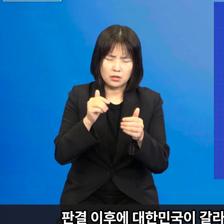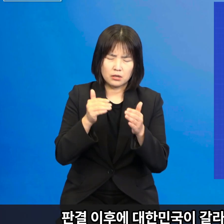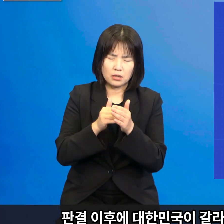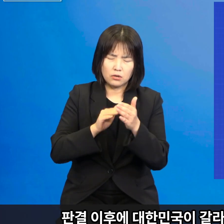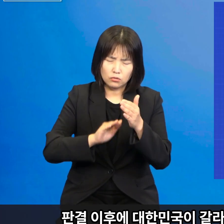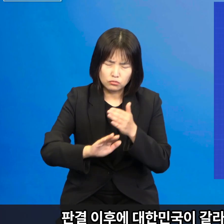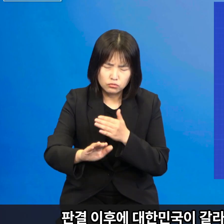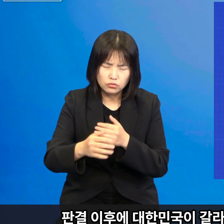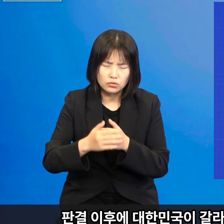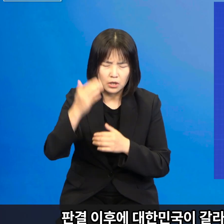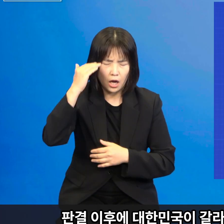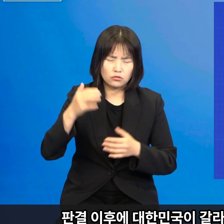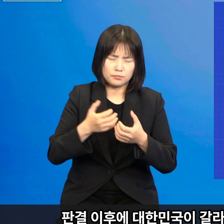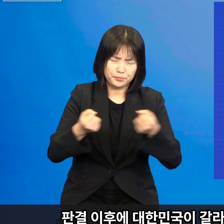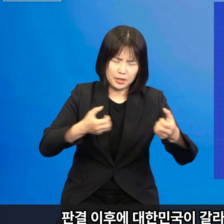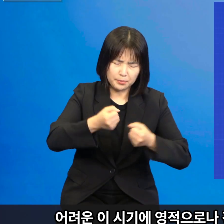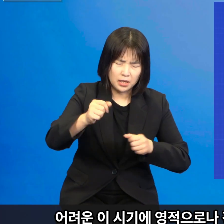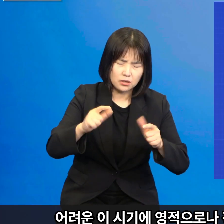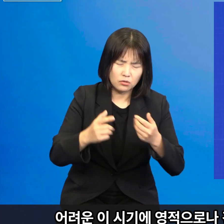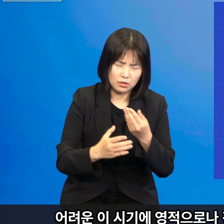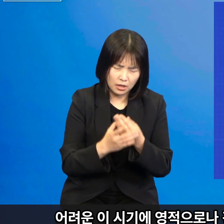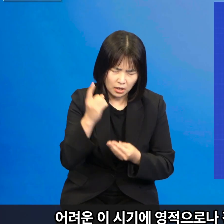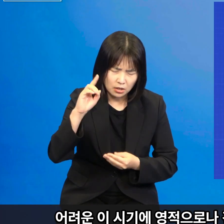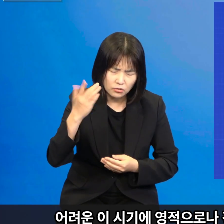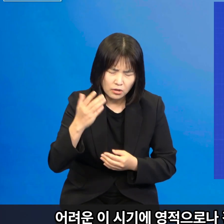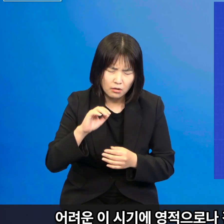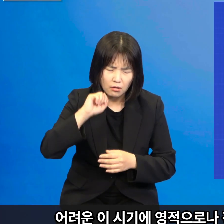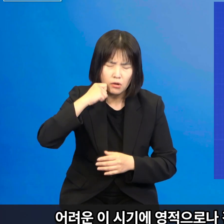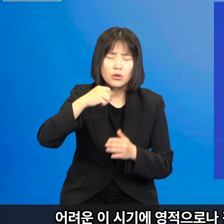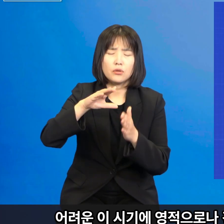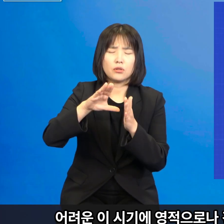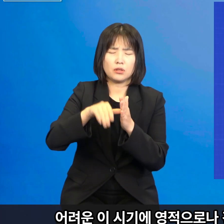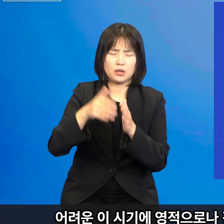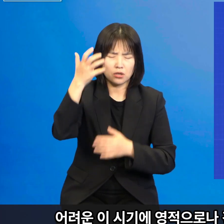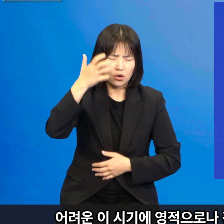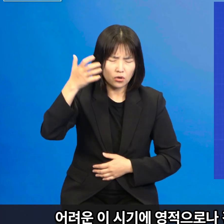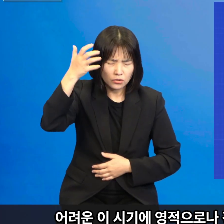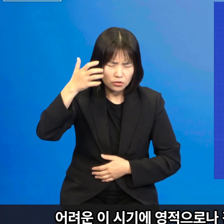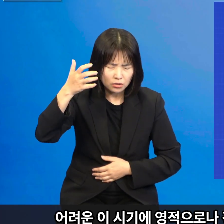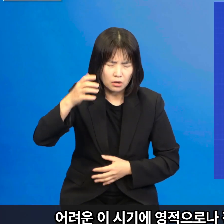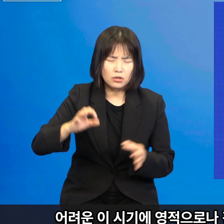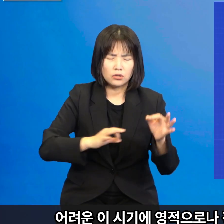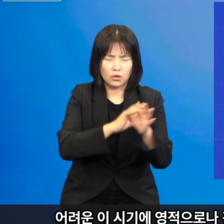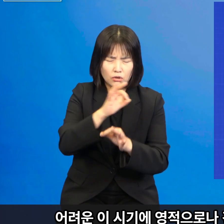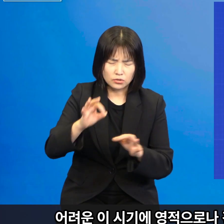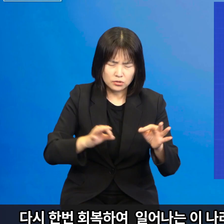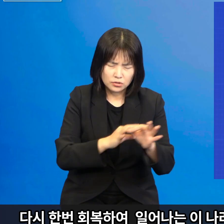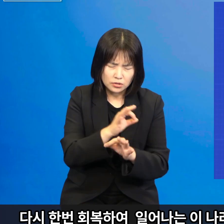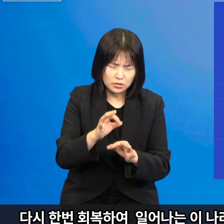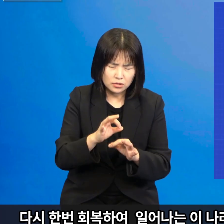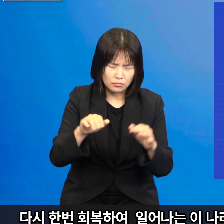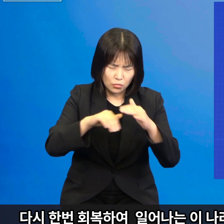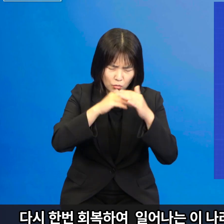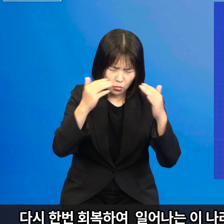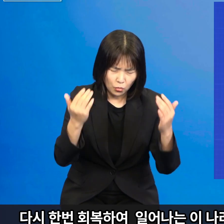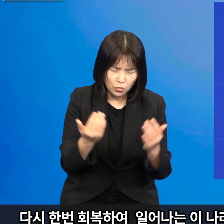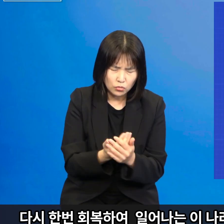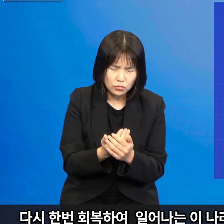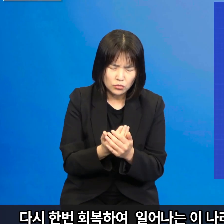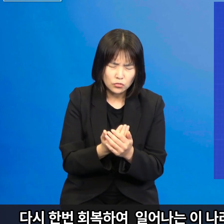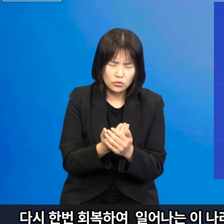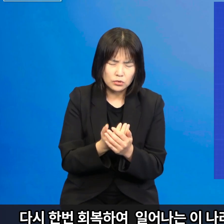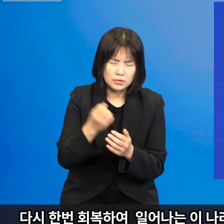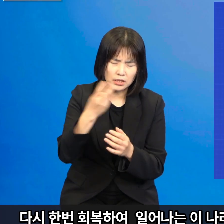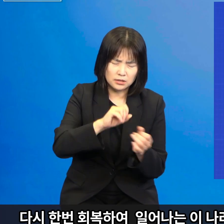대한민국이 갈라지는 것이 아니라 하나 되어서 어려운 이 시기에 영적으로나 경제적으로나 모든 면에 있어서 다시 한번